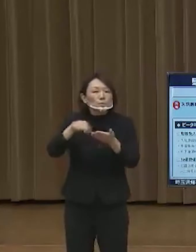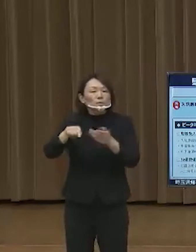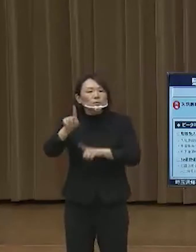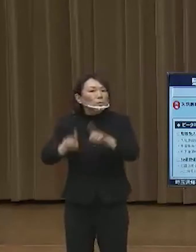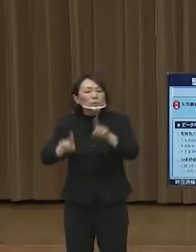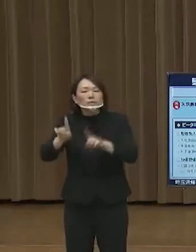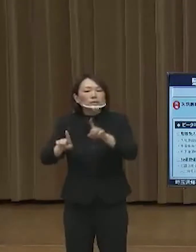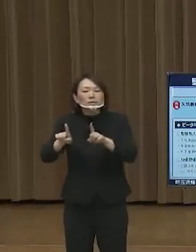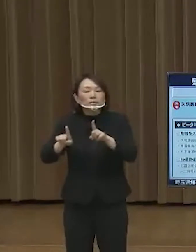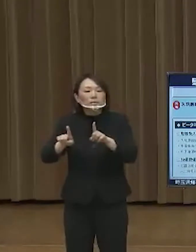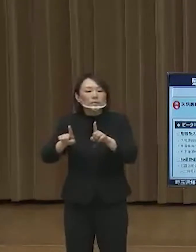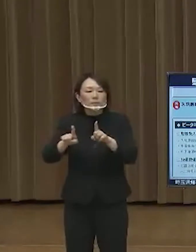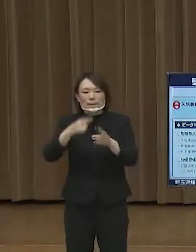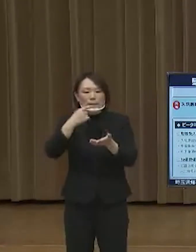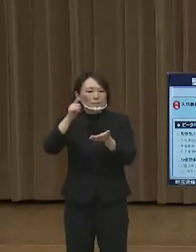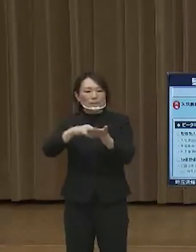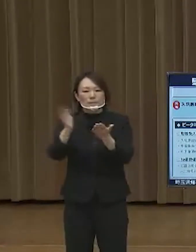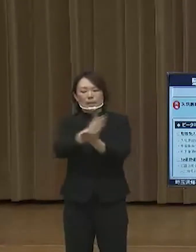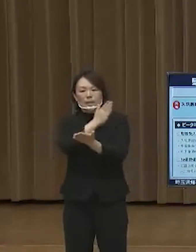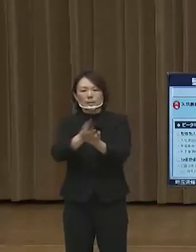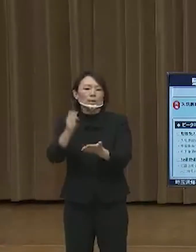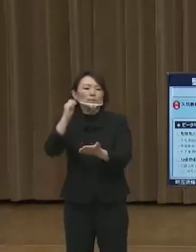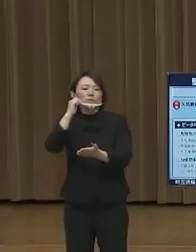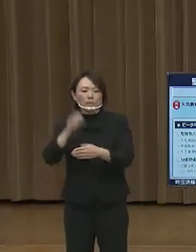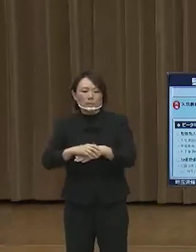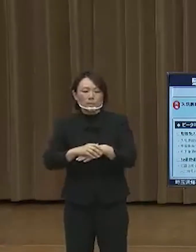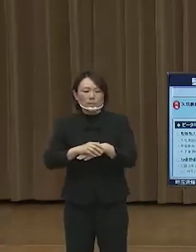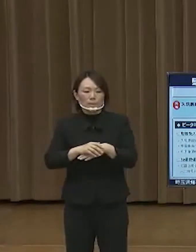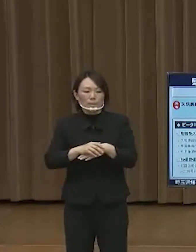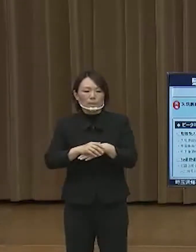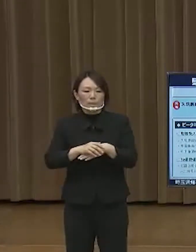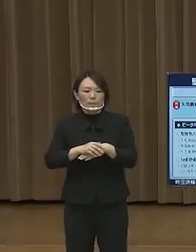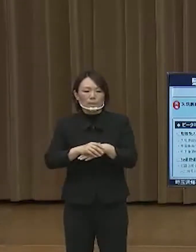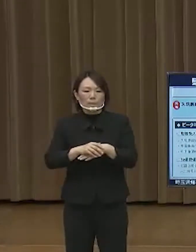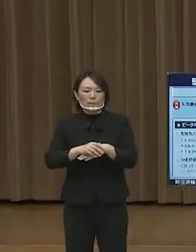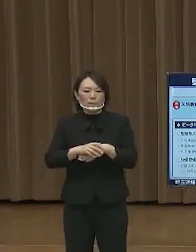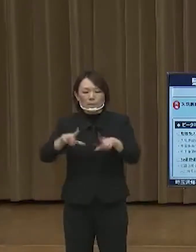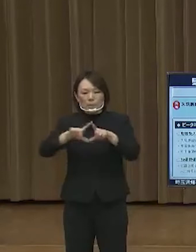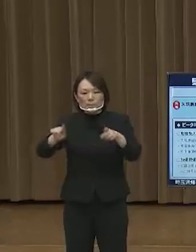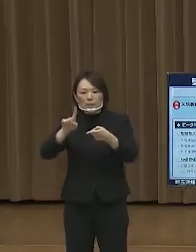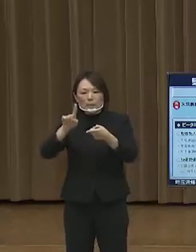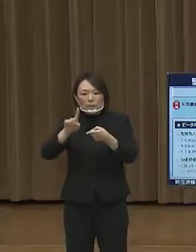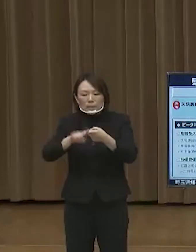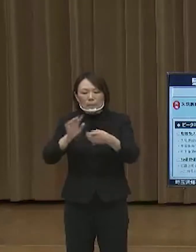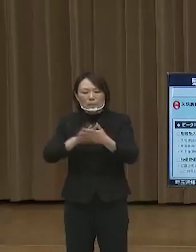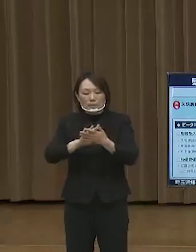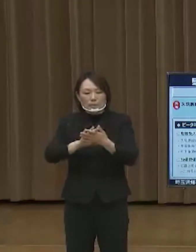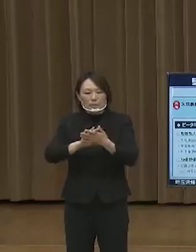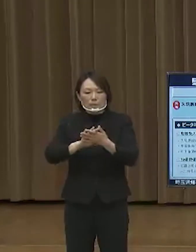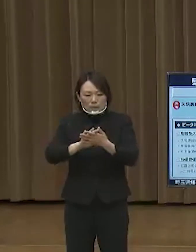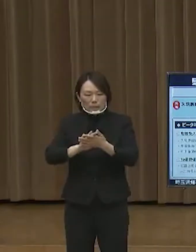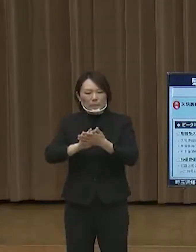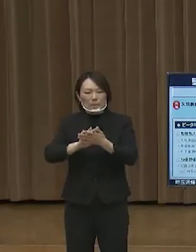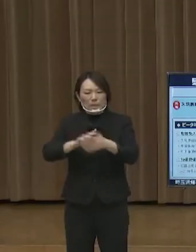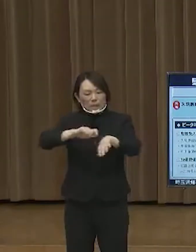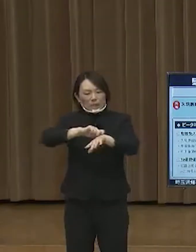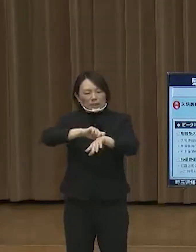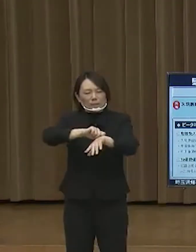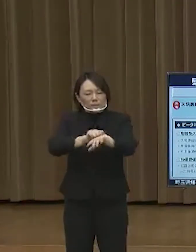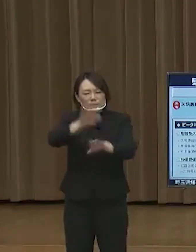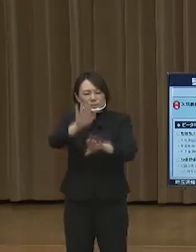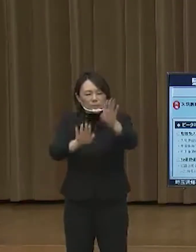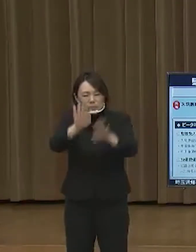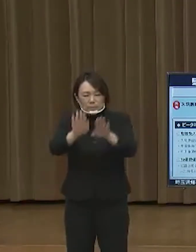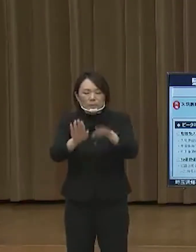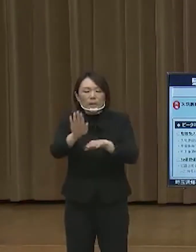現場で その経営の問題だというふうに思いますので、ただこれで一般論として極めて厳しくなることは現実なので、したが